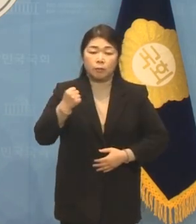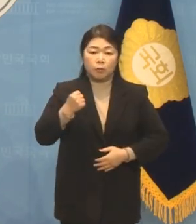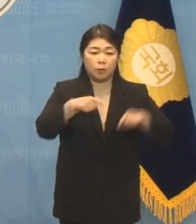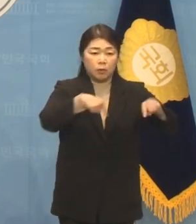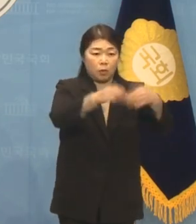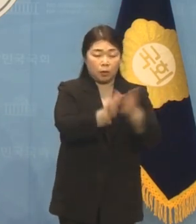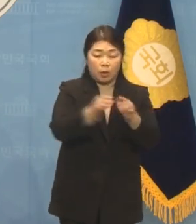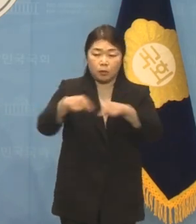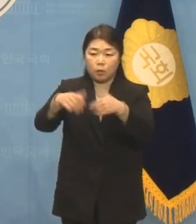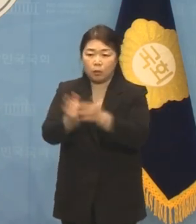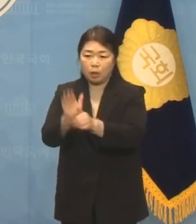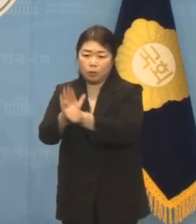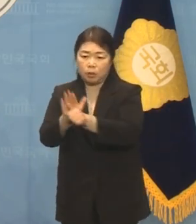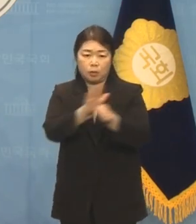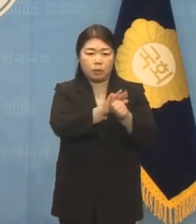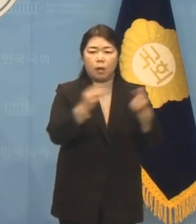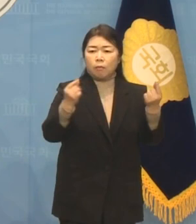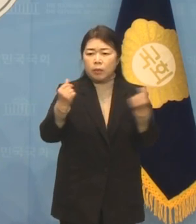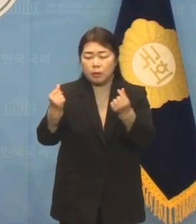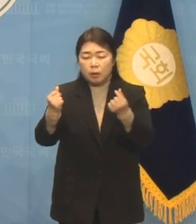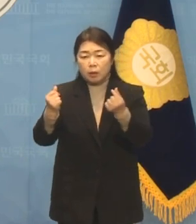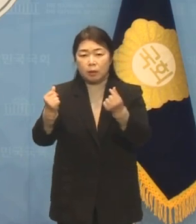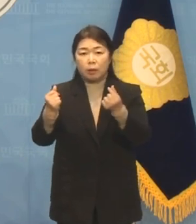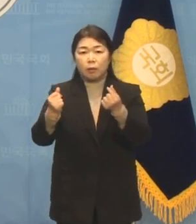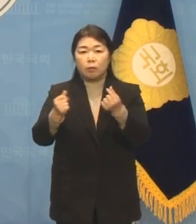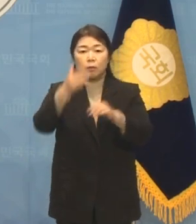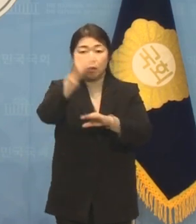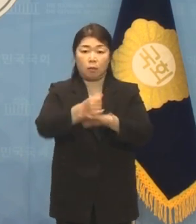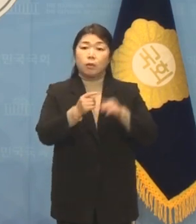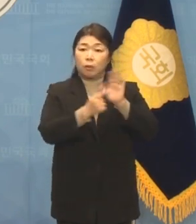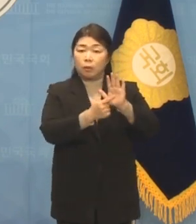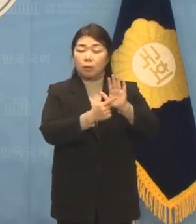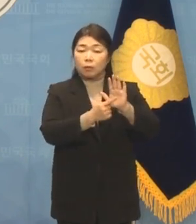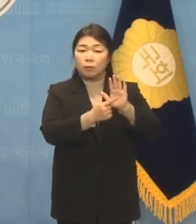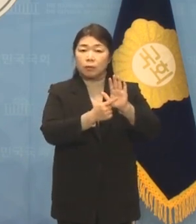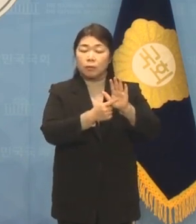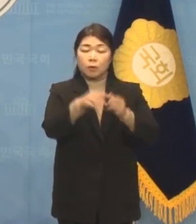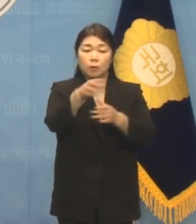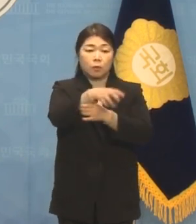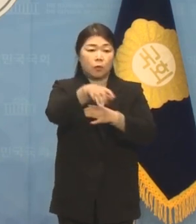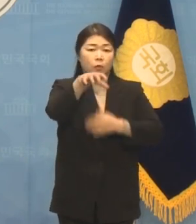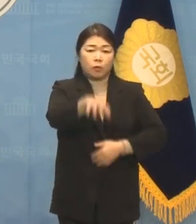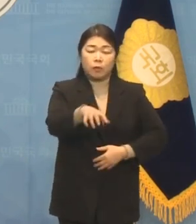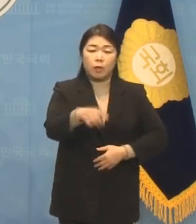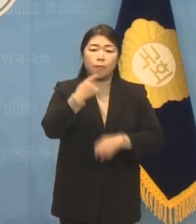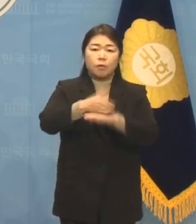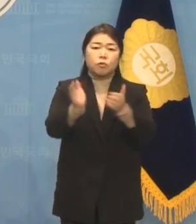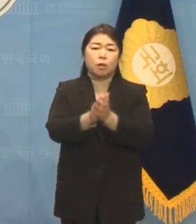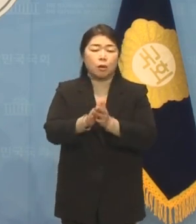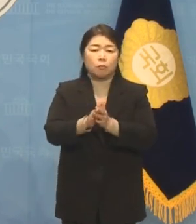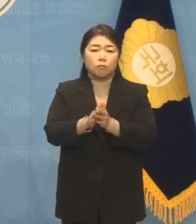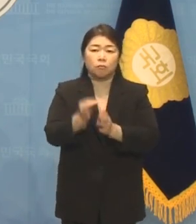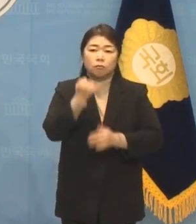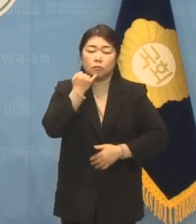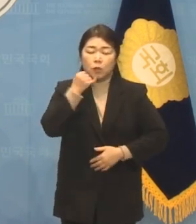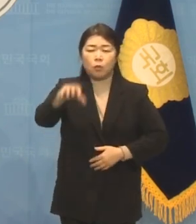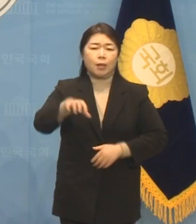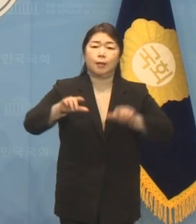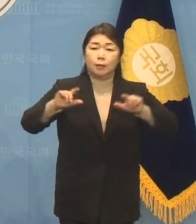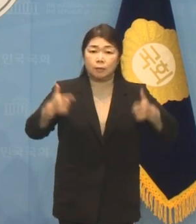지지도가 초박빙이라고 분석하고 있습니다. 종로는 결코 민주당에 유리한 지역이